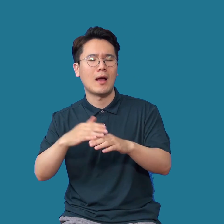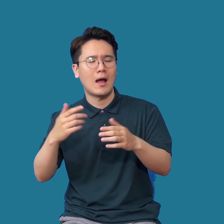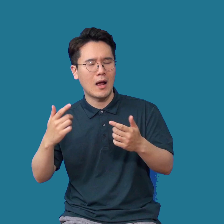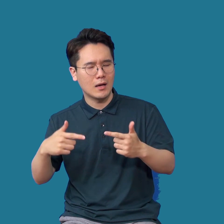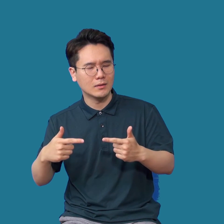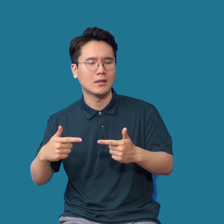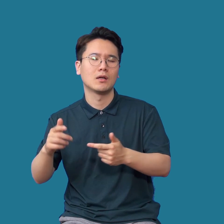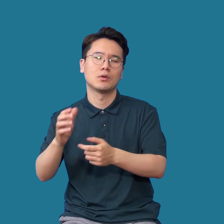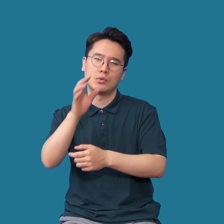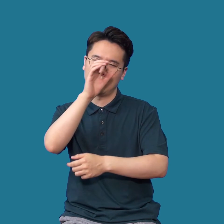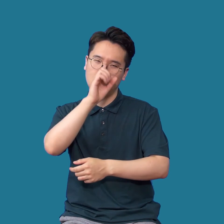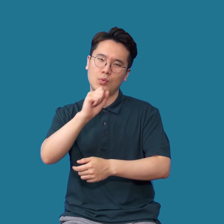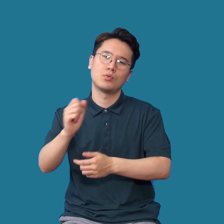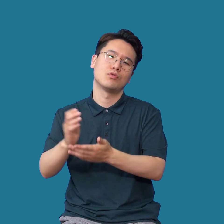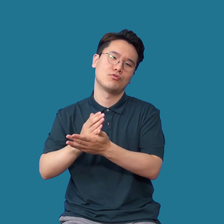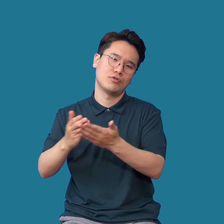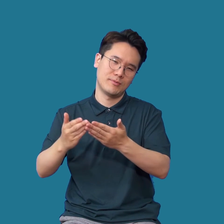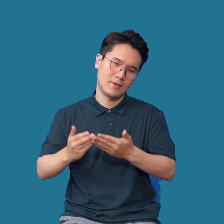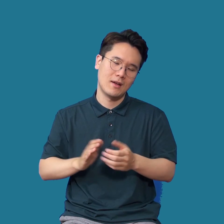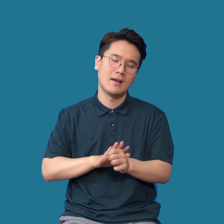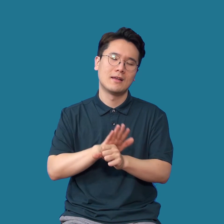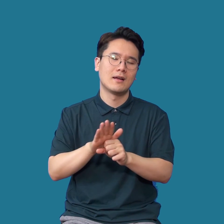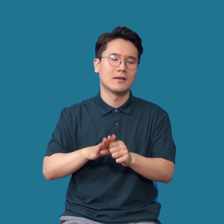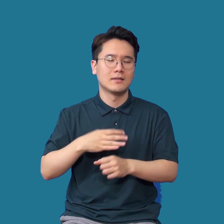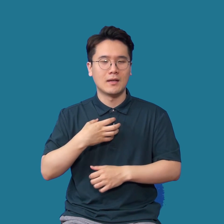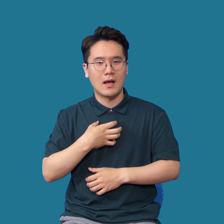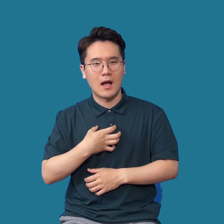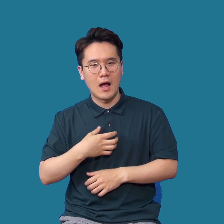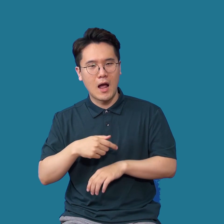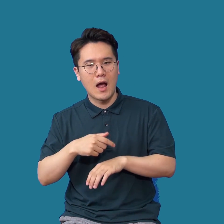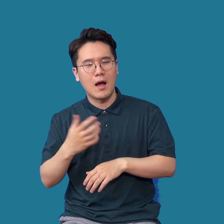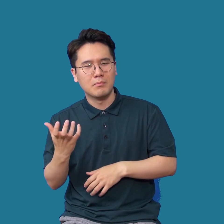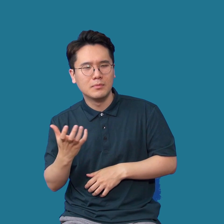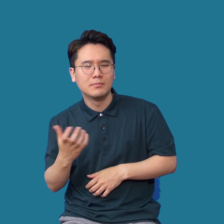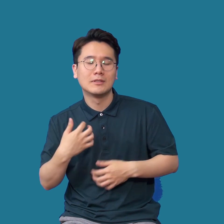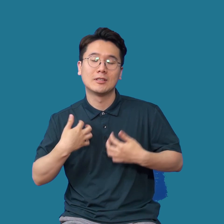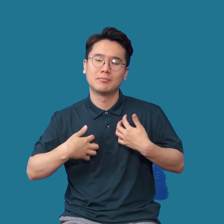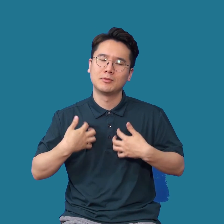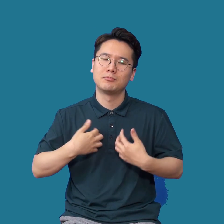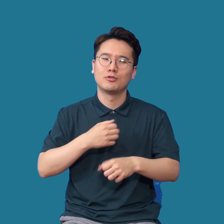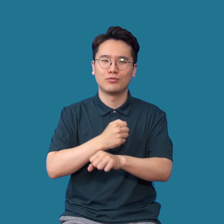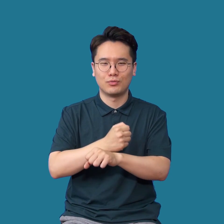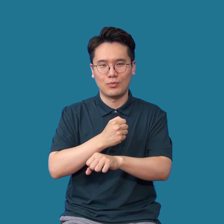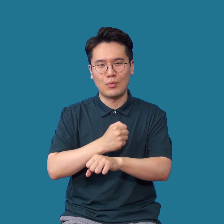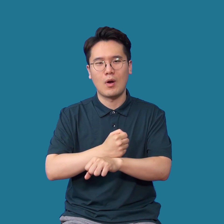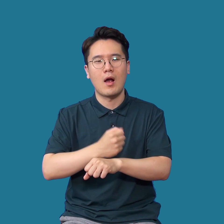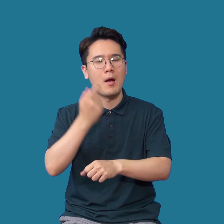사랑스레 아픔과 기쁨을 수고와 평화와 안식을